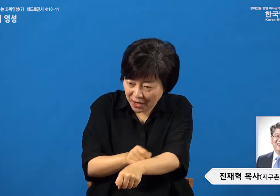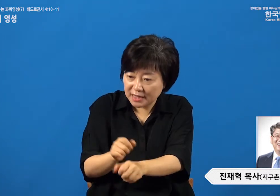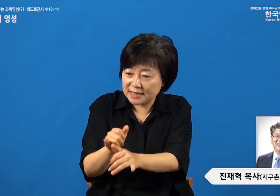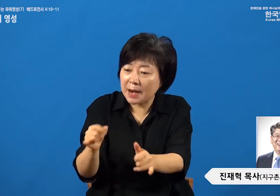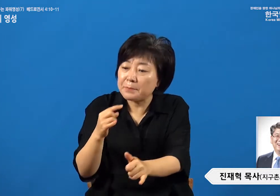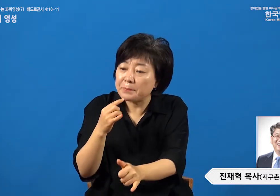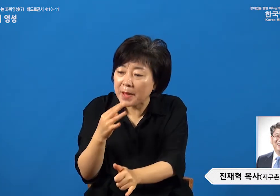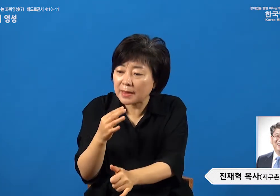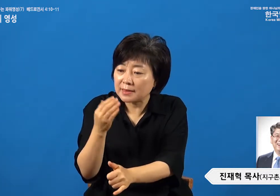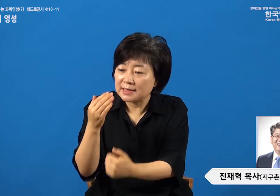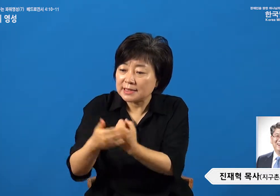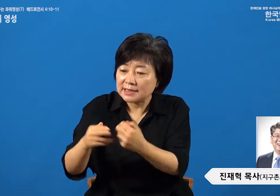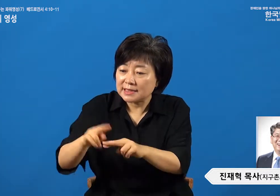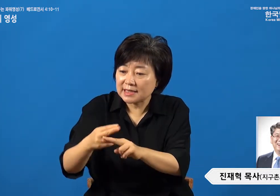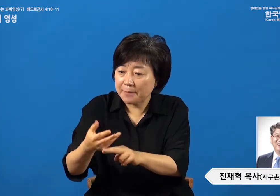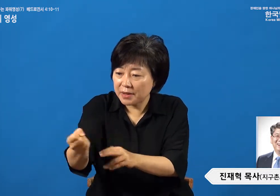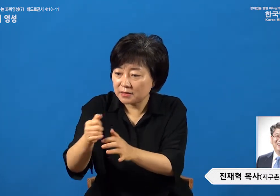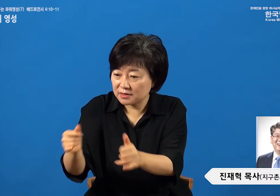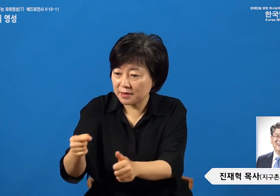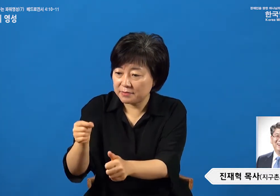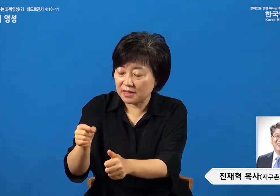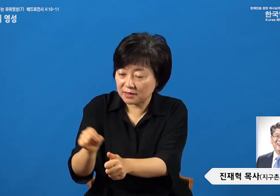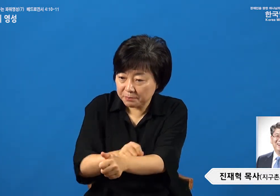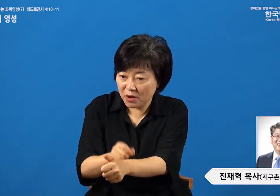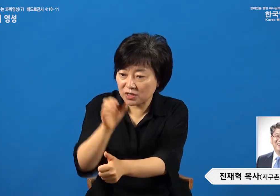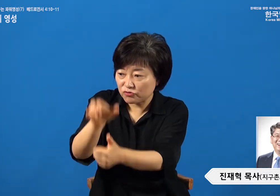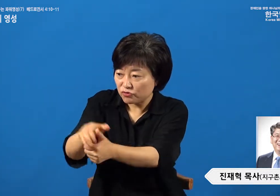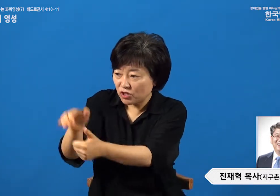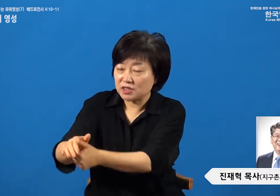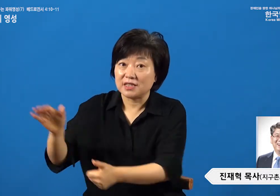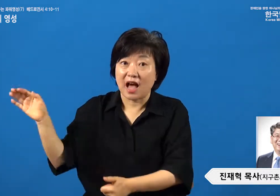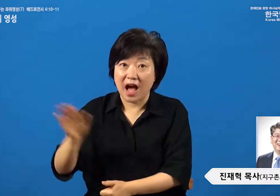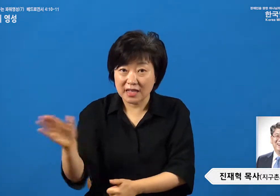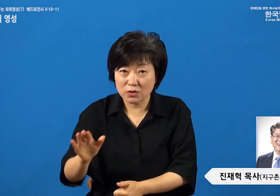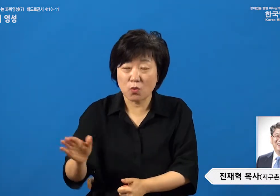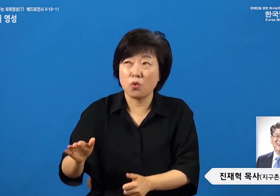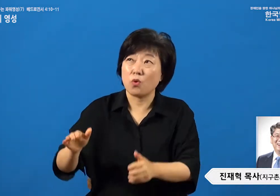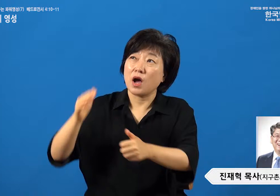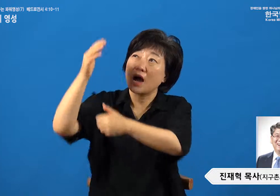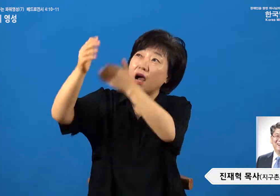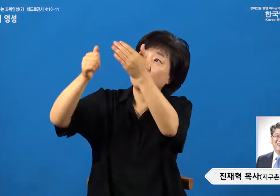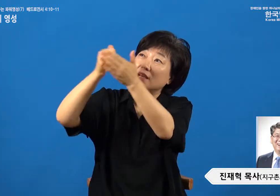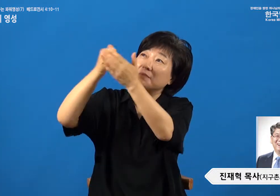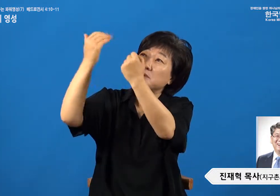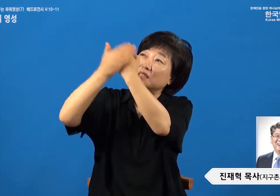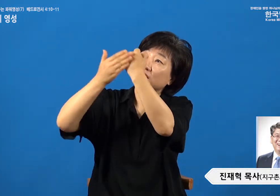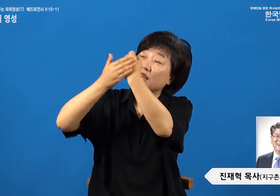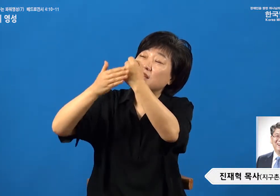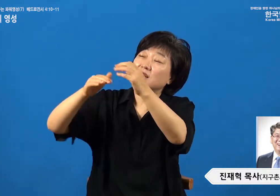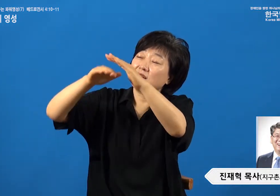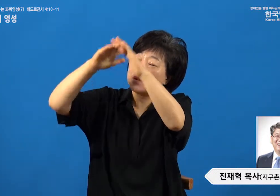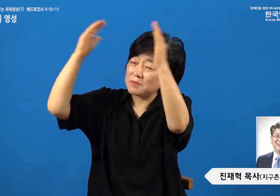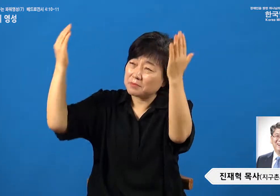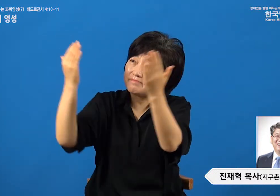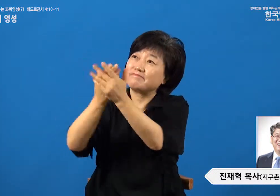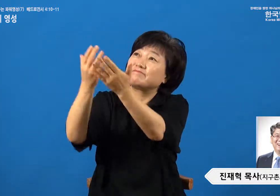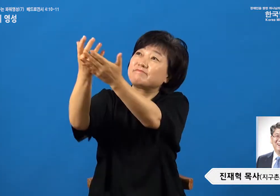주어진 것이 아니라 바로 하나님의 은혜를 입은 모든 자들에게